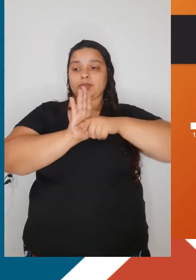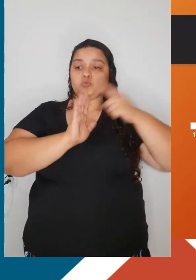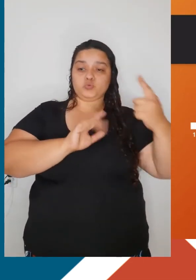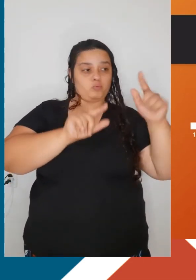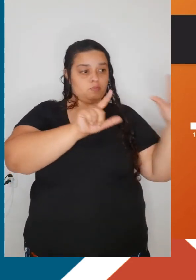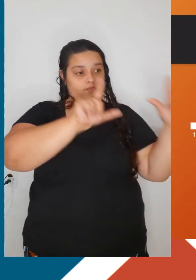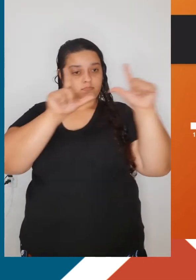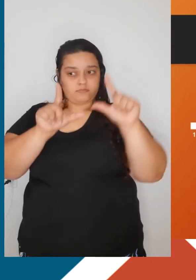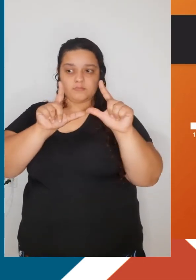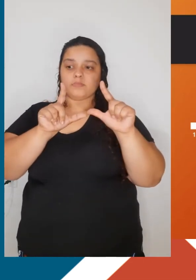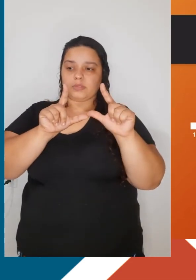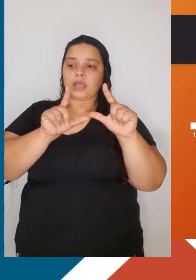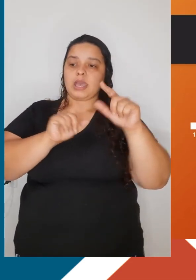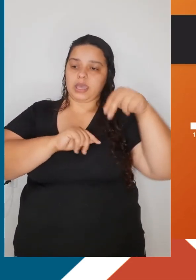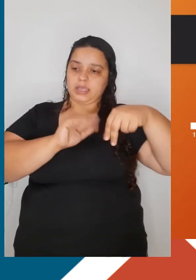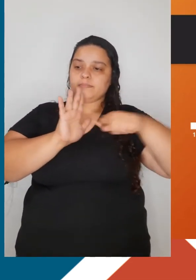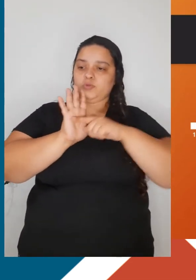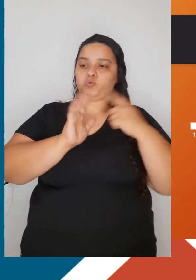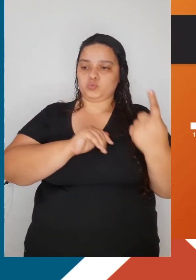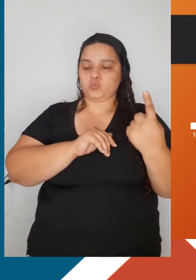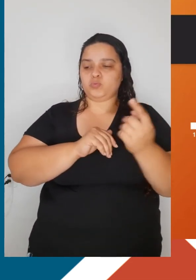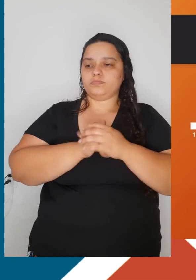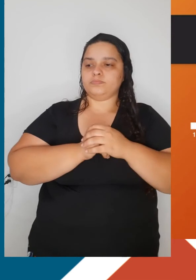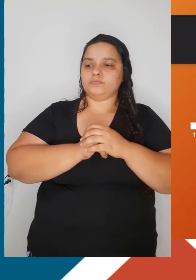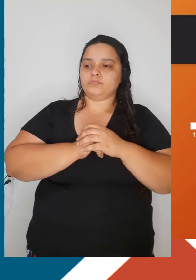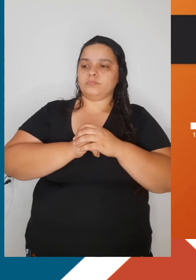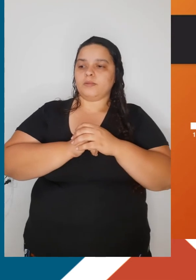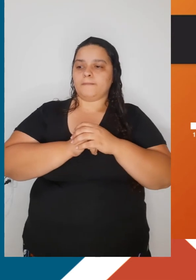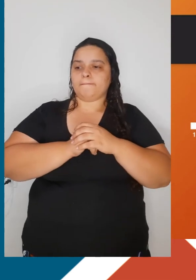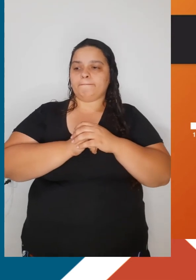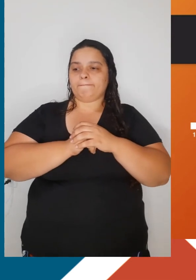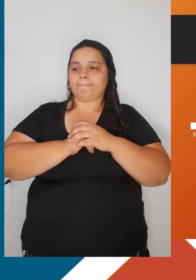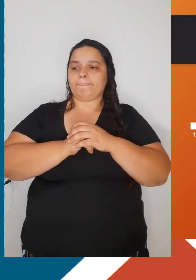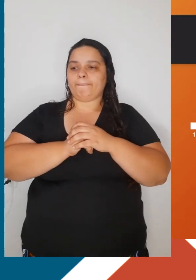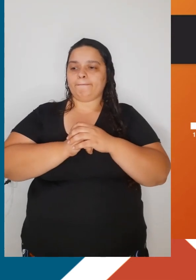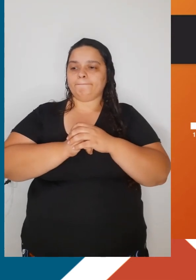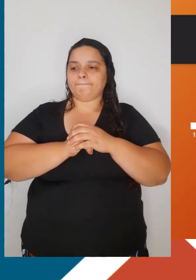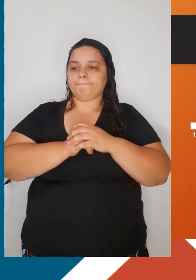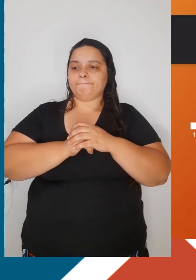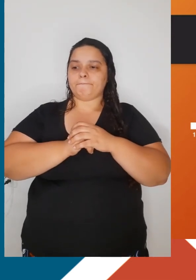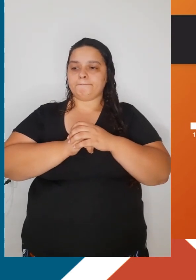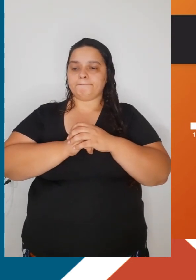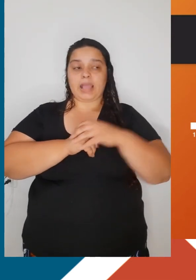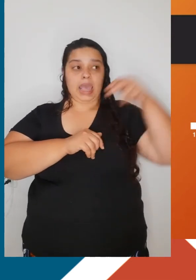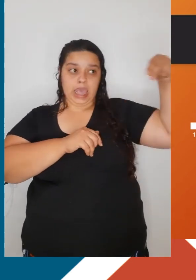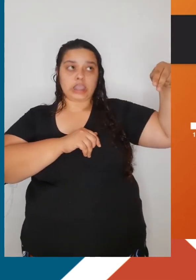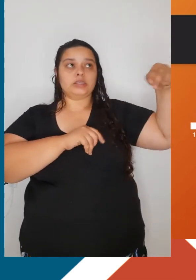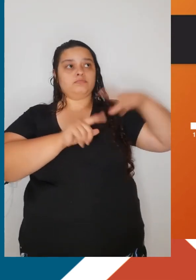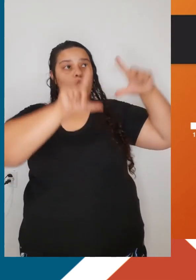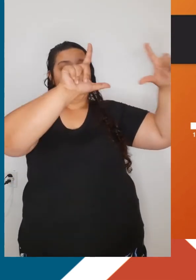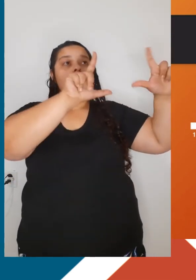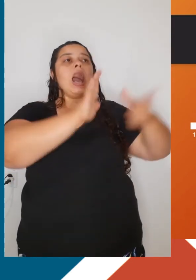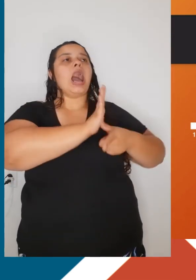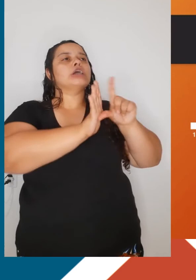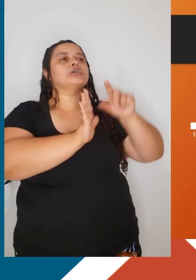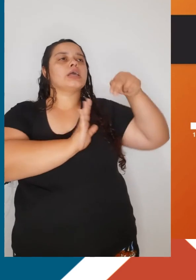do quadrado que ocupa a posição n-1, que é o quadrado que antecede o quadrado de posição n na sequência. Então vamos